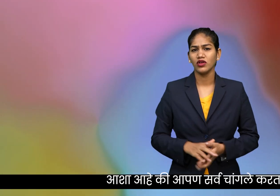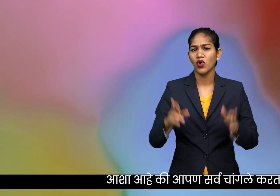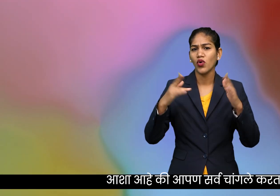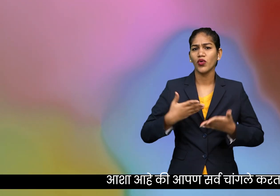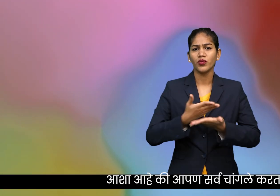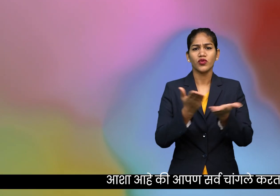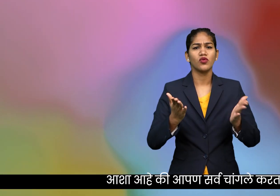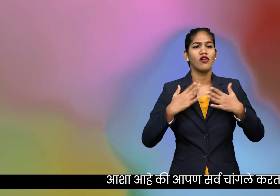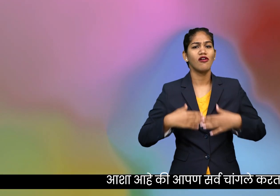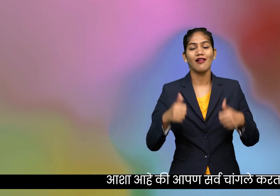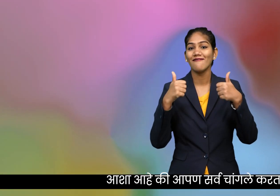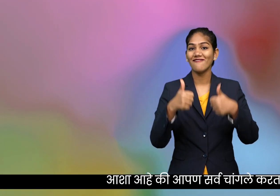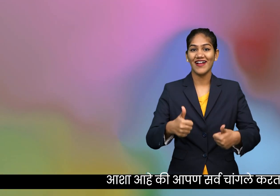आशा आहे की आपण सर्व चांगले करत आहात.